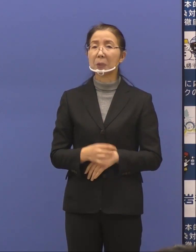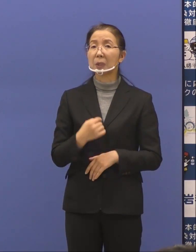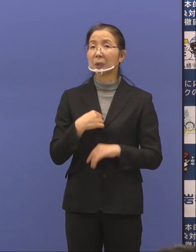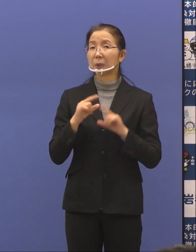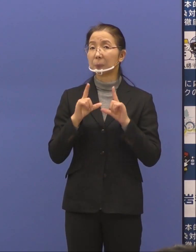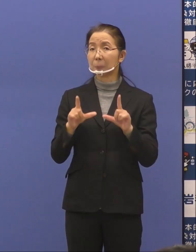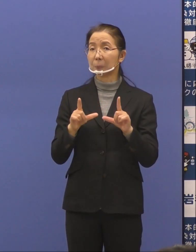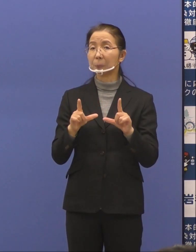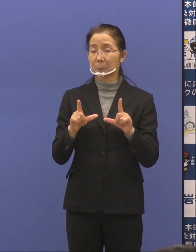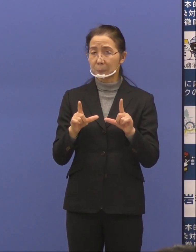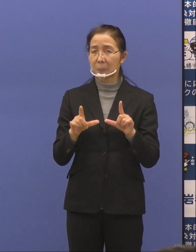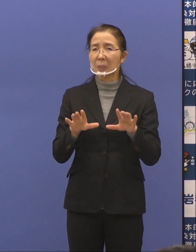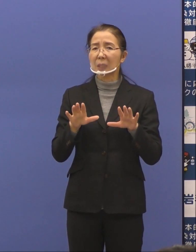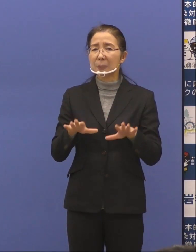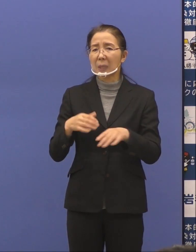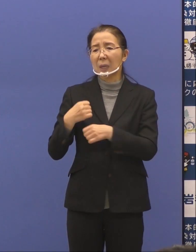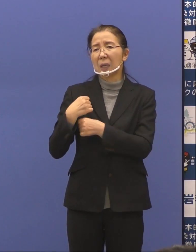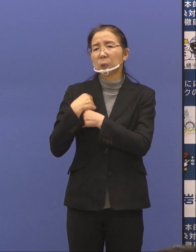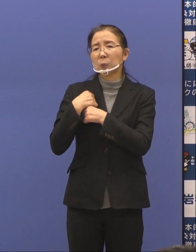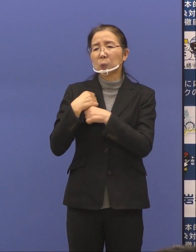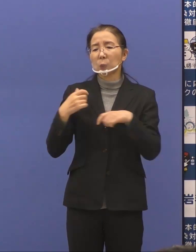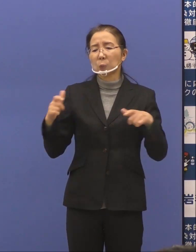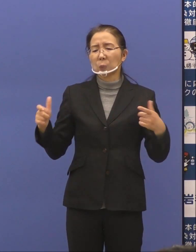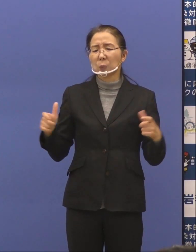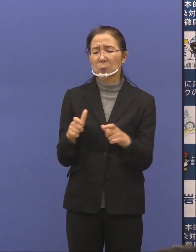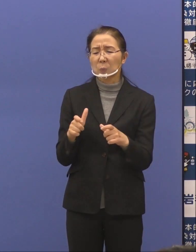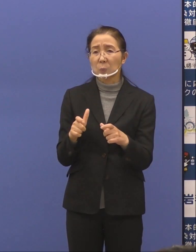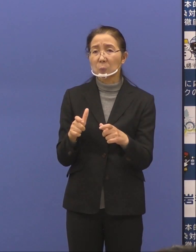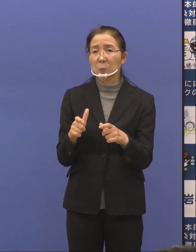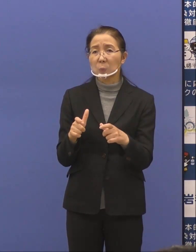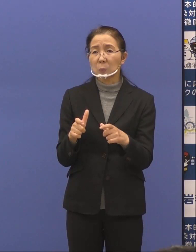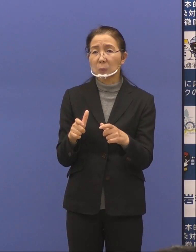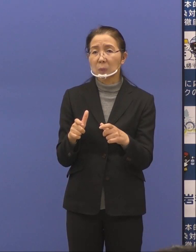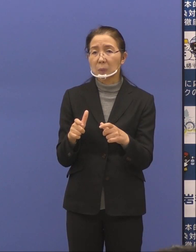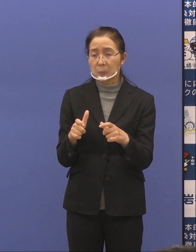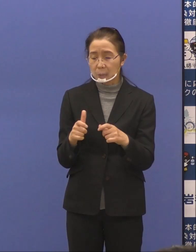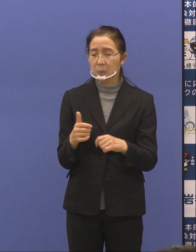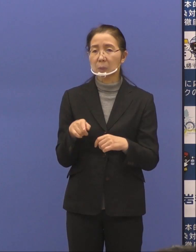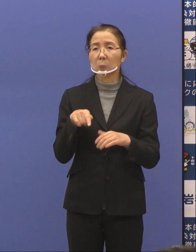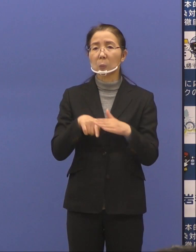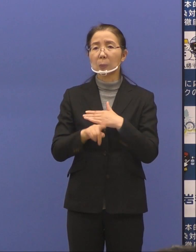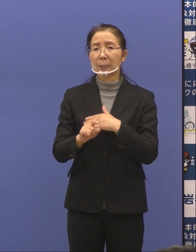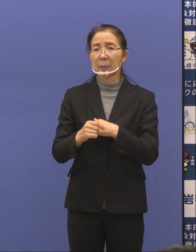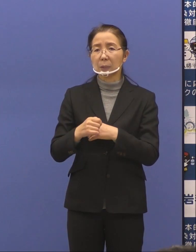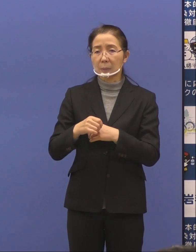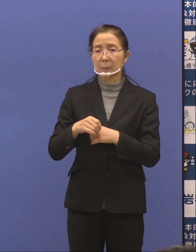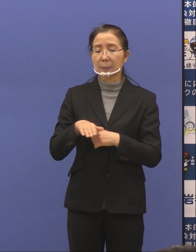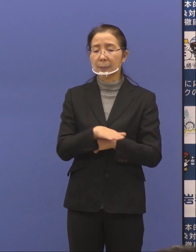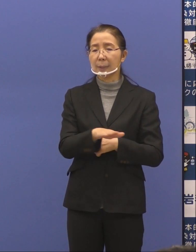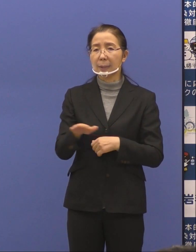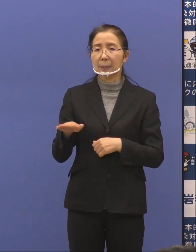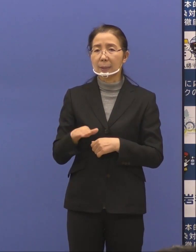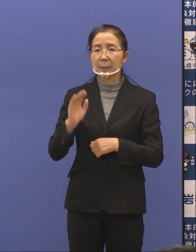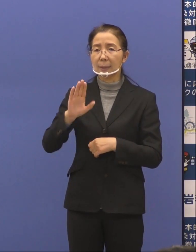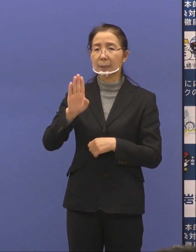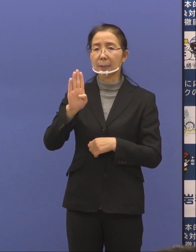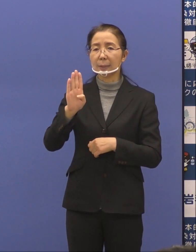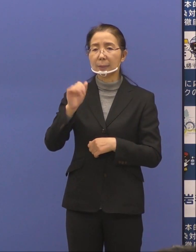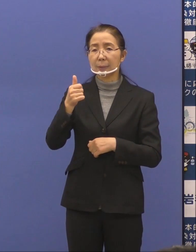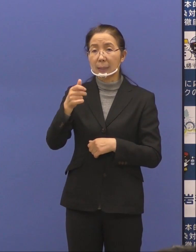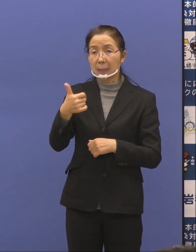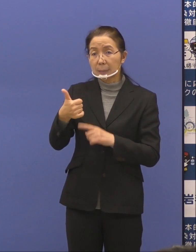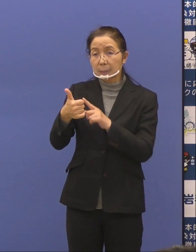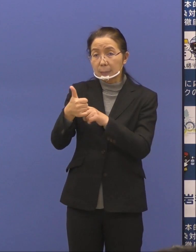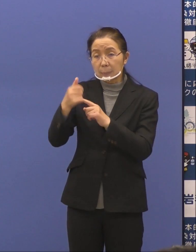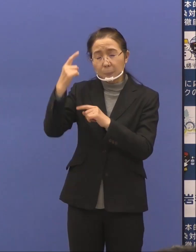むしろ軍縮ですよね。これは原恵首相の時代に似てると思っているからなんですけれども